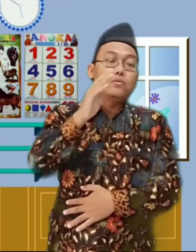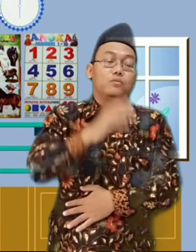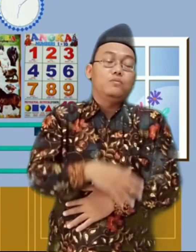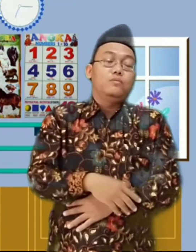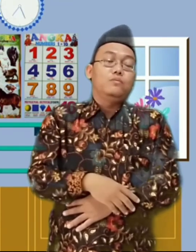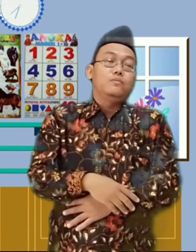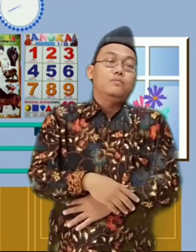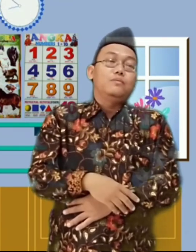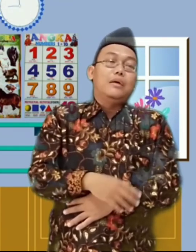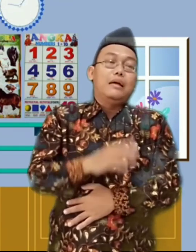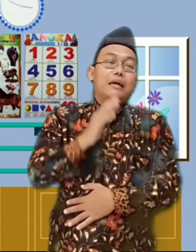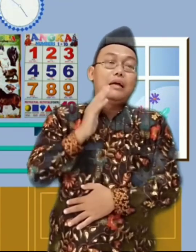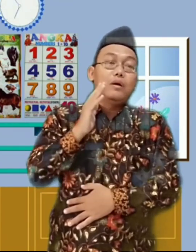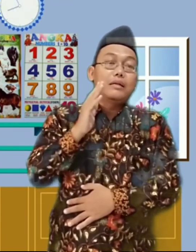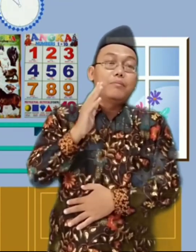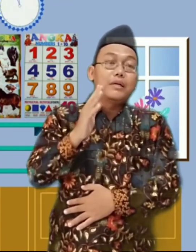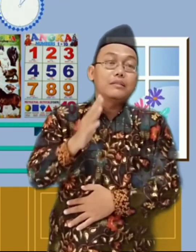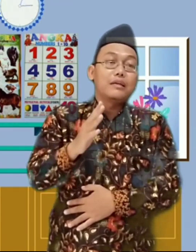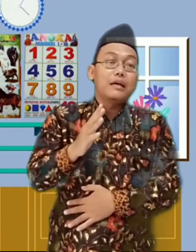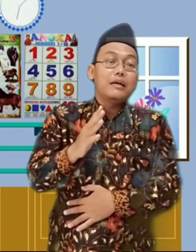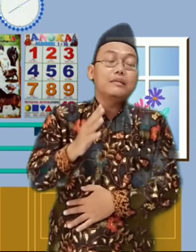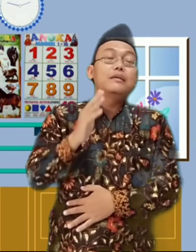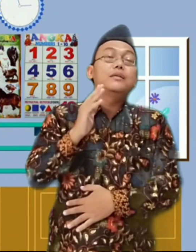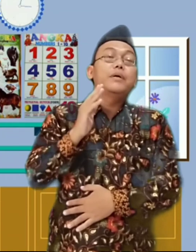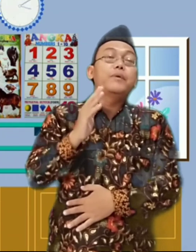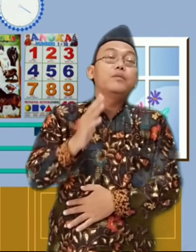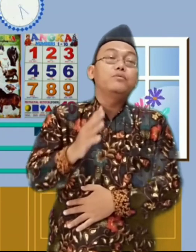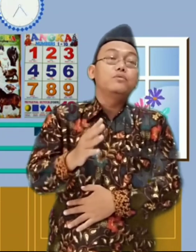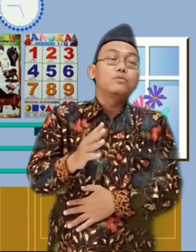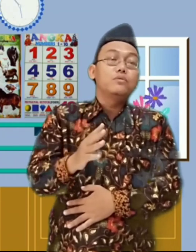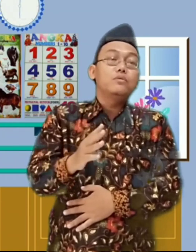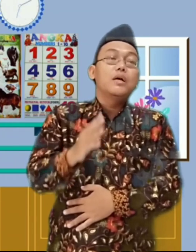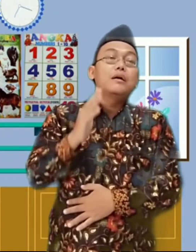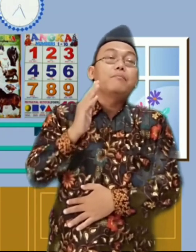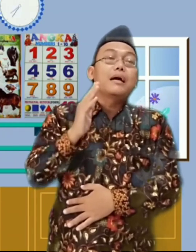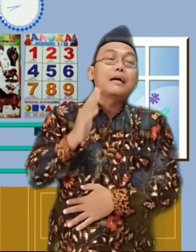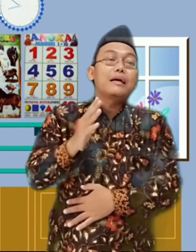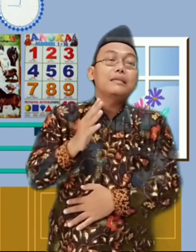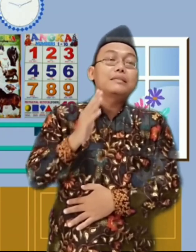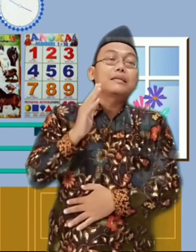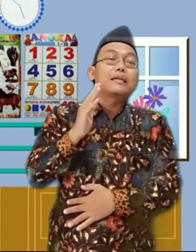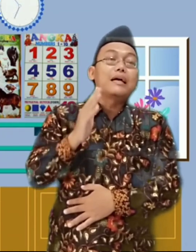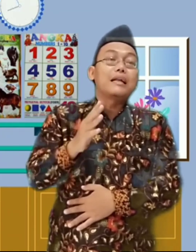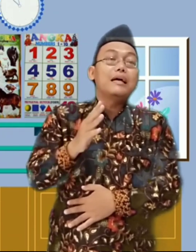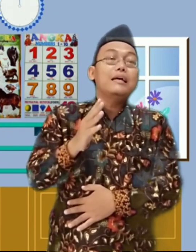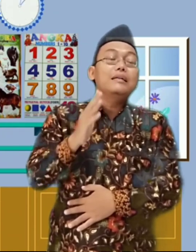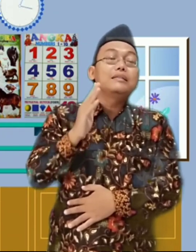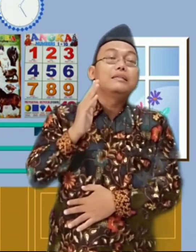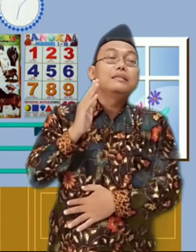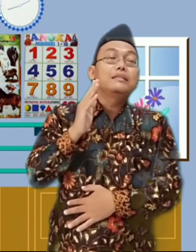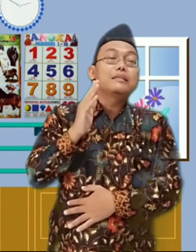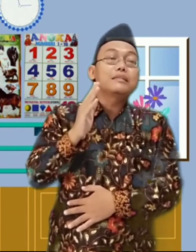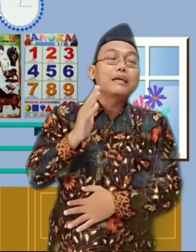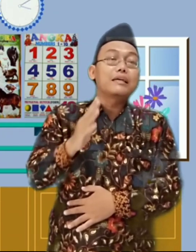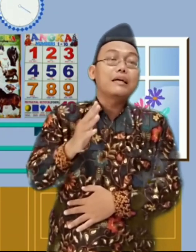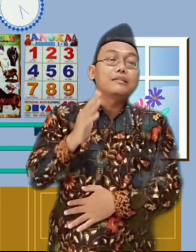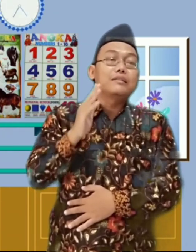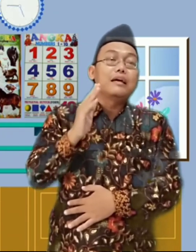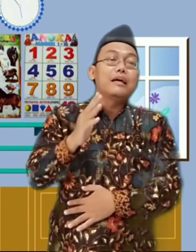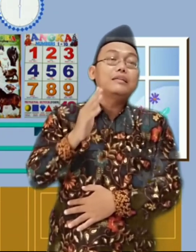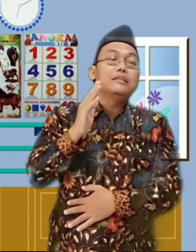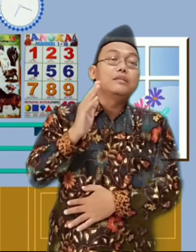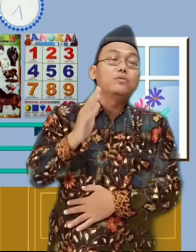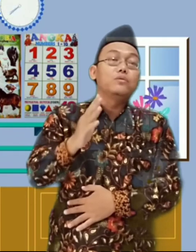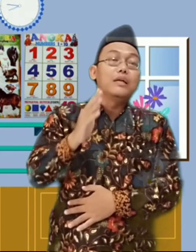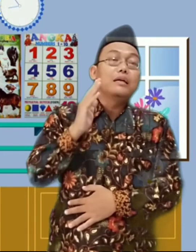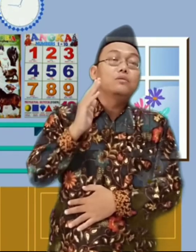waktu. Nah, kalau ada pekerjaan dari Bapak Ibu guru, maka segeralah diselesaikan,